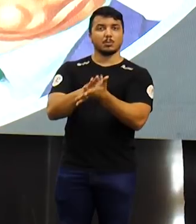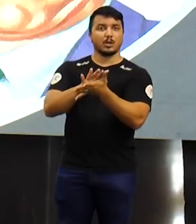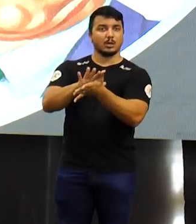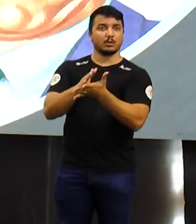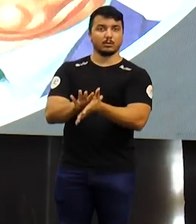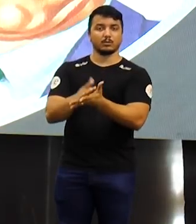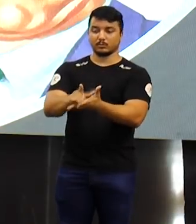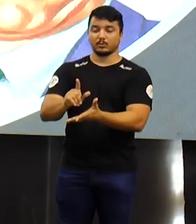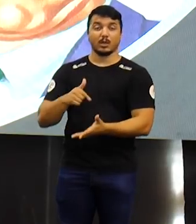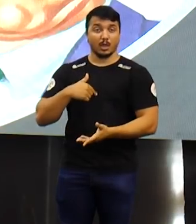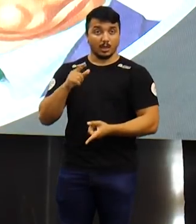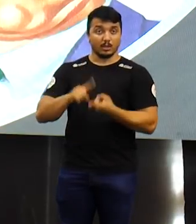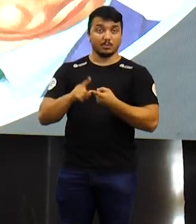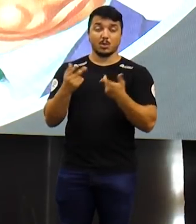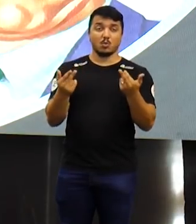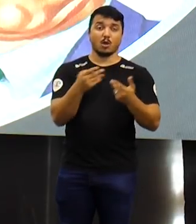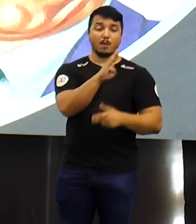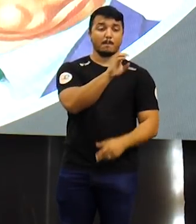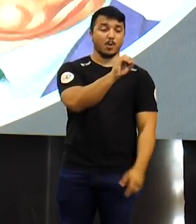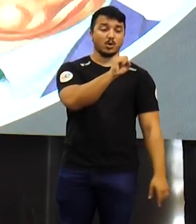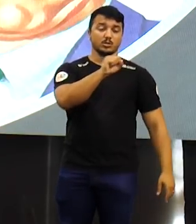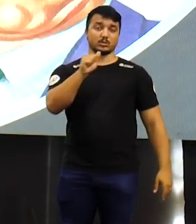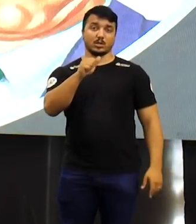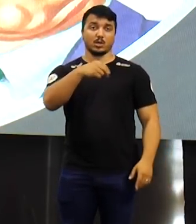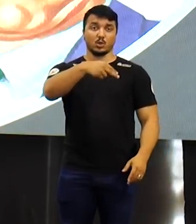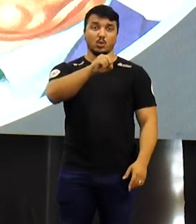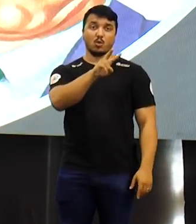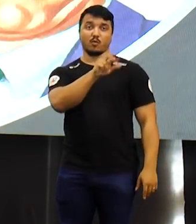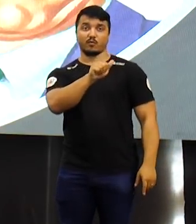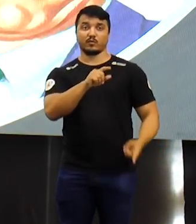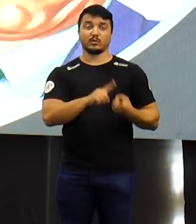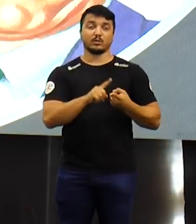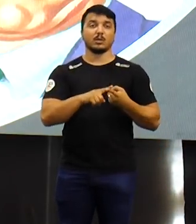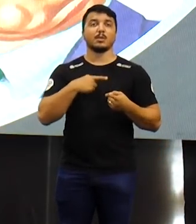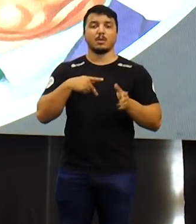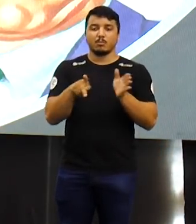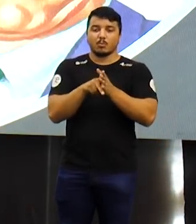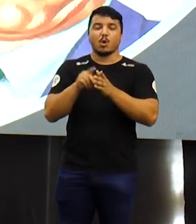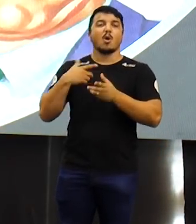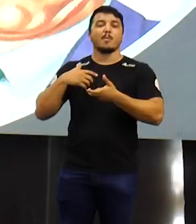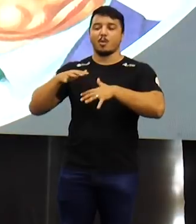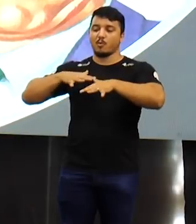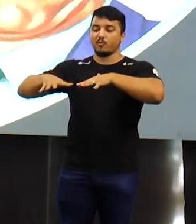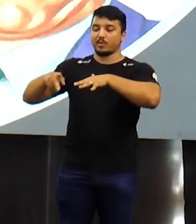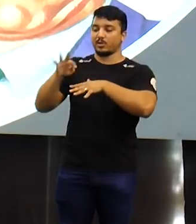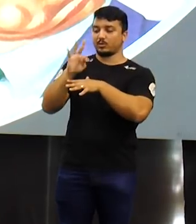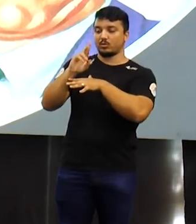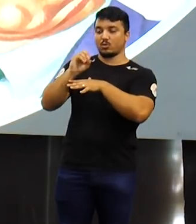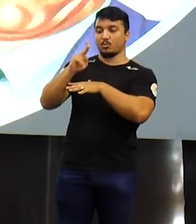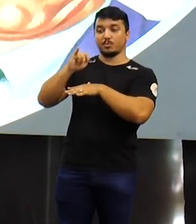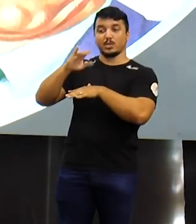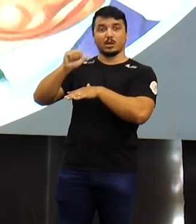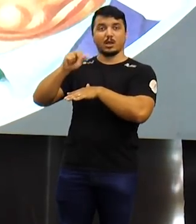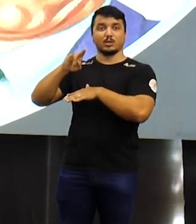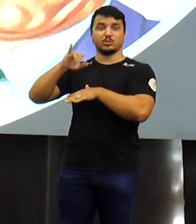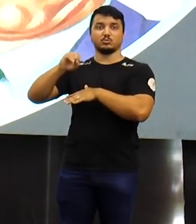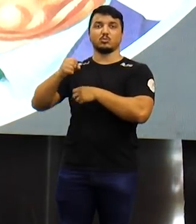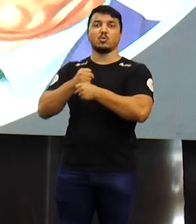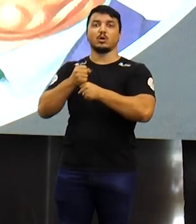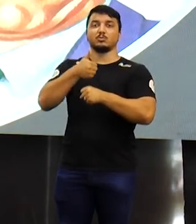samba, assim como a bossa nova, assim como o tropicalismo de 69.